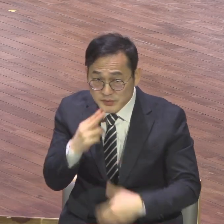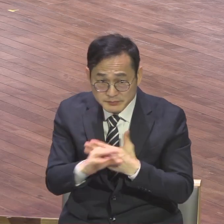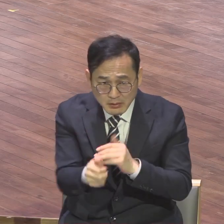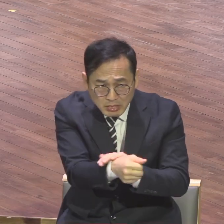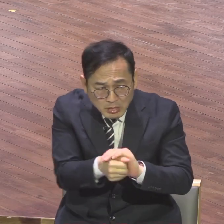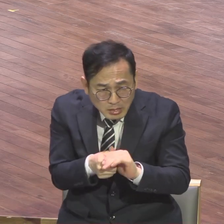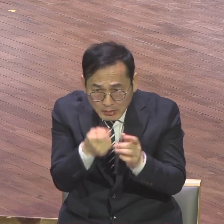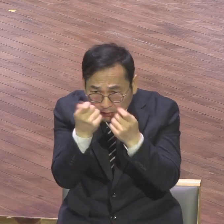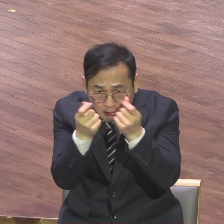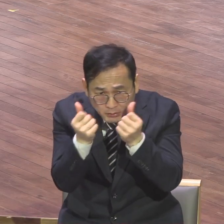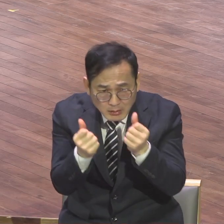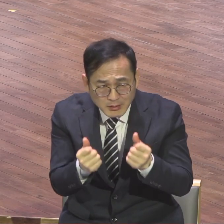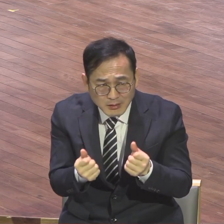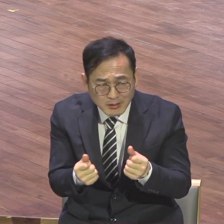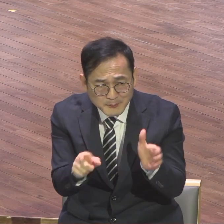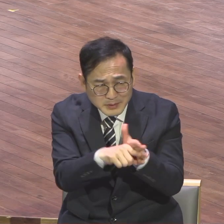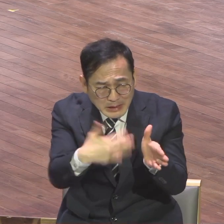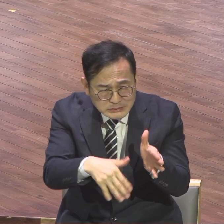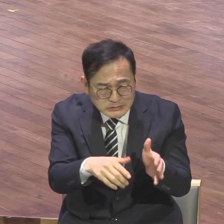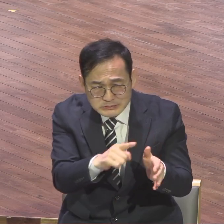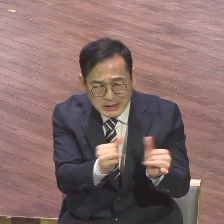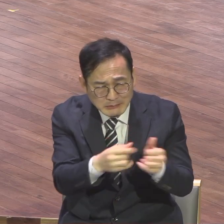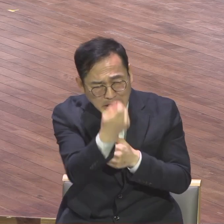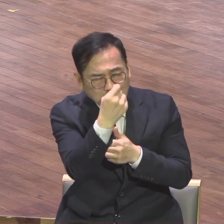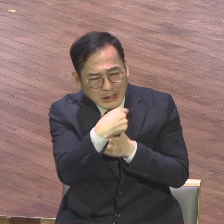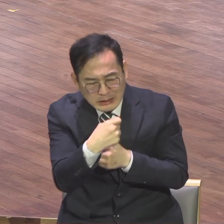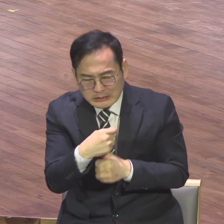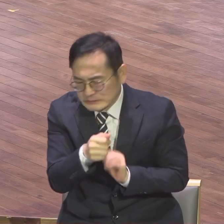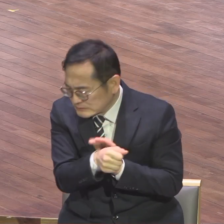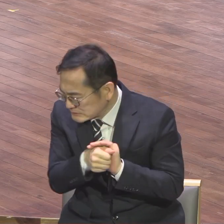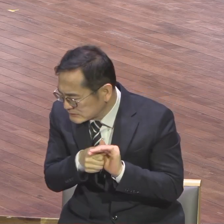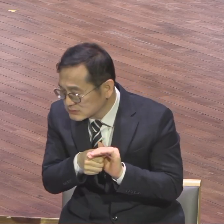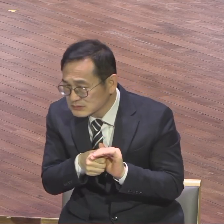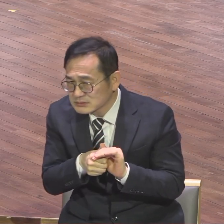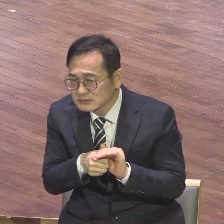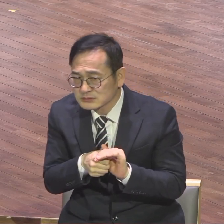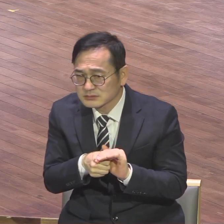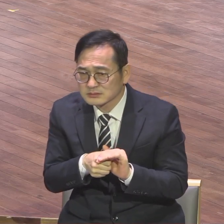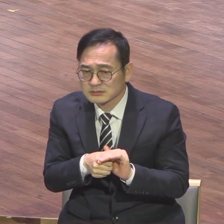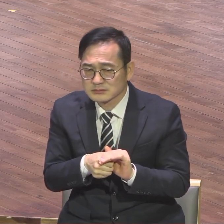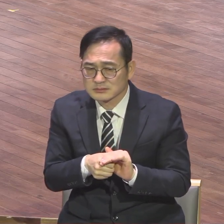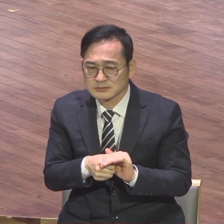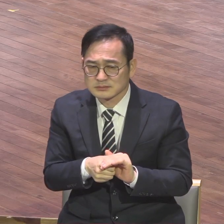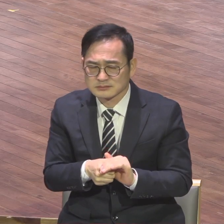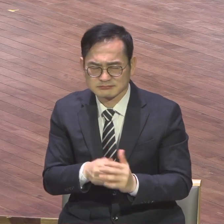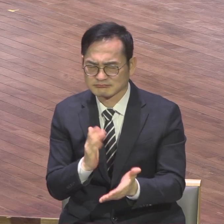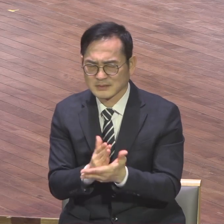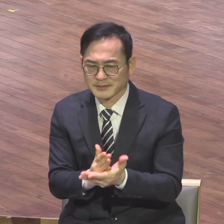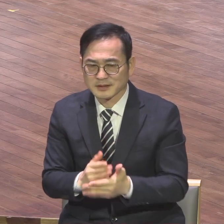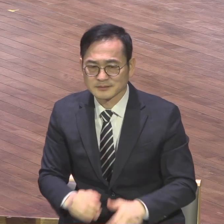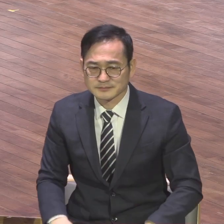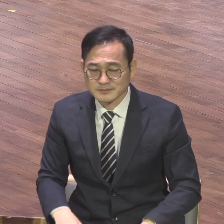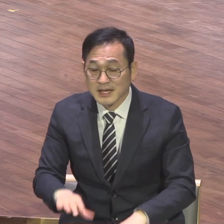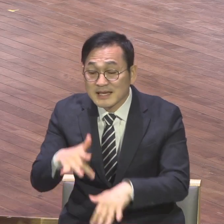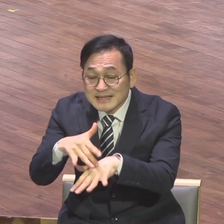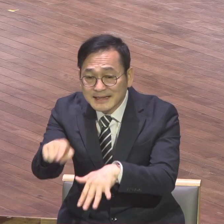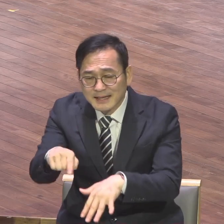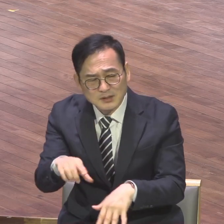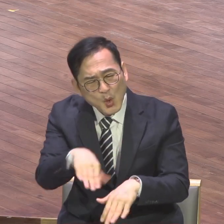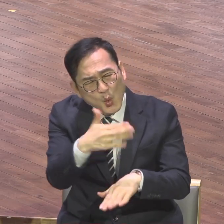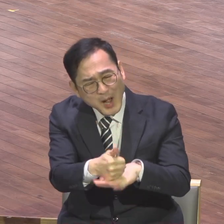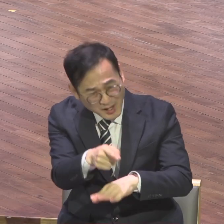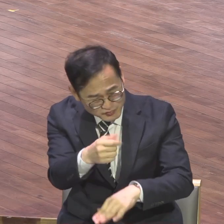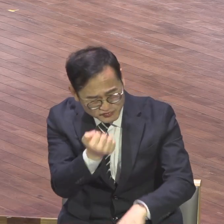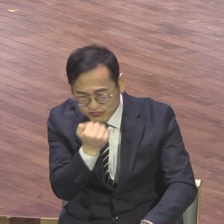눈치를 슬슬 보고 그냥 불신자에 조롱당하지요. 내게는 왕권 있어요. 사단이 자꾸 없다고 자꾸